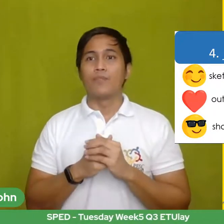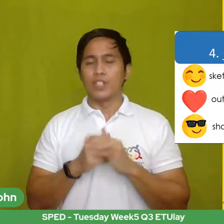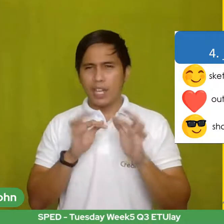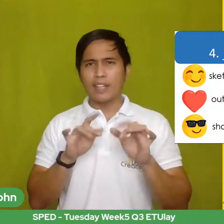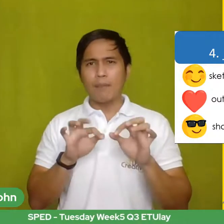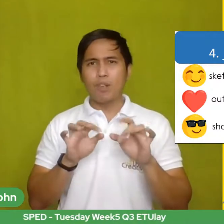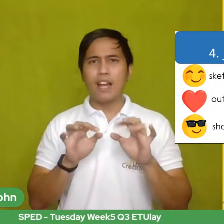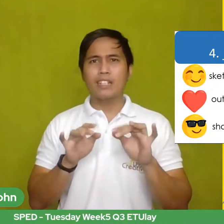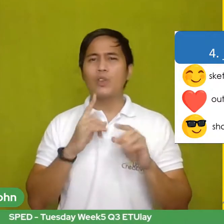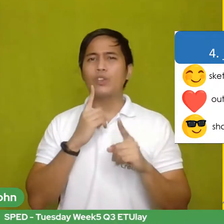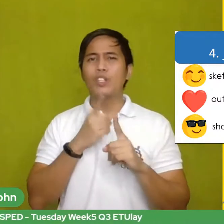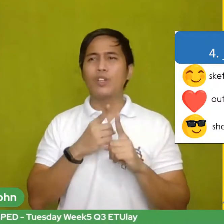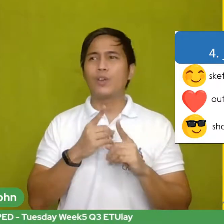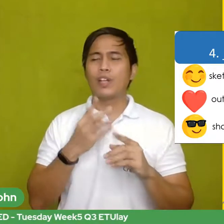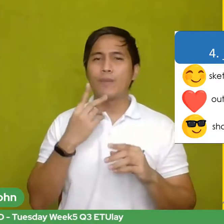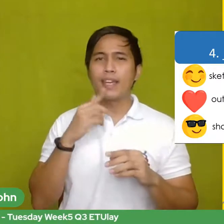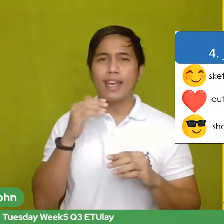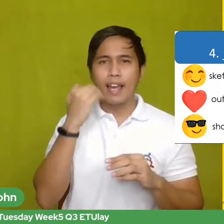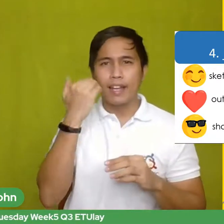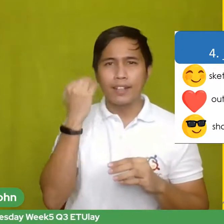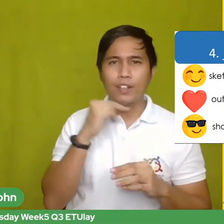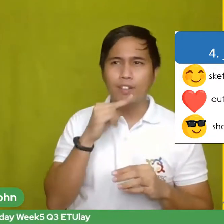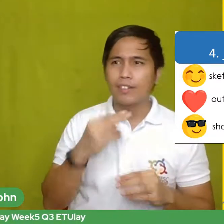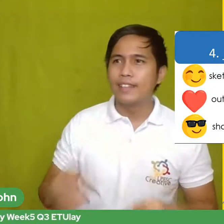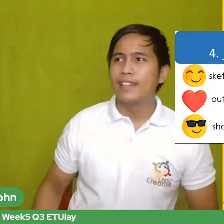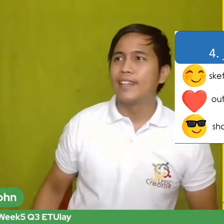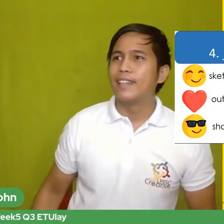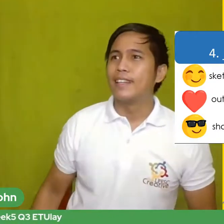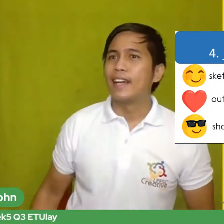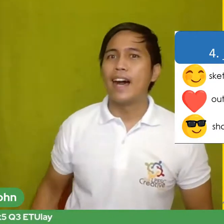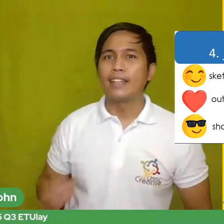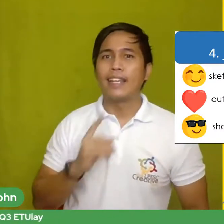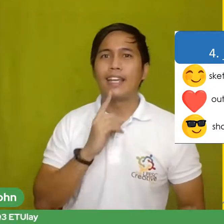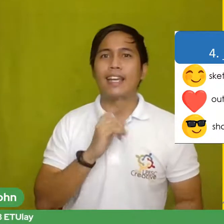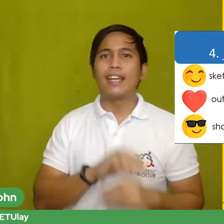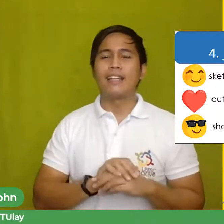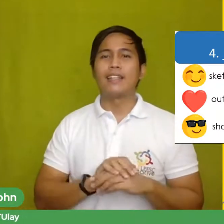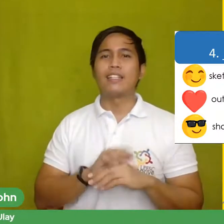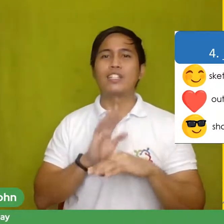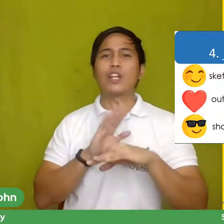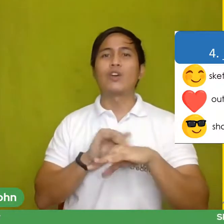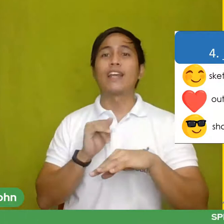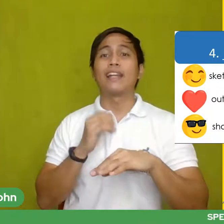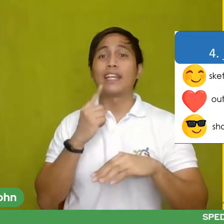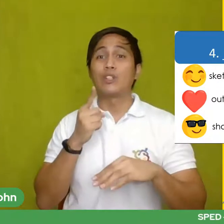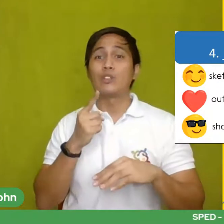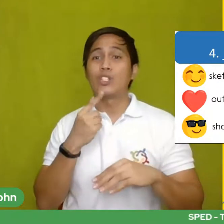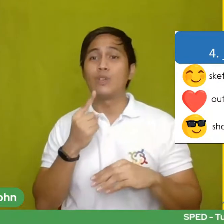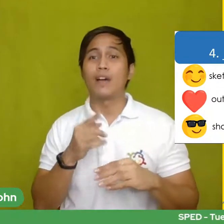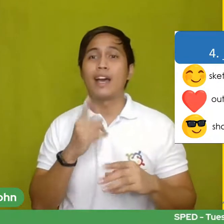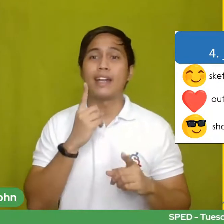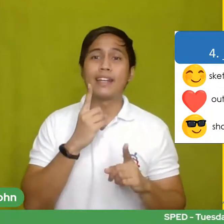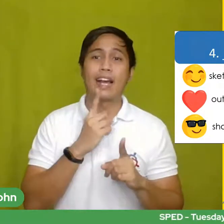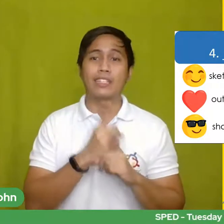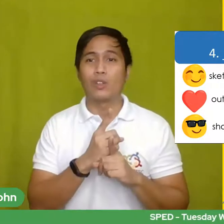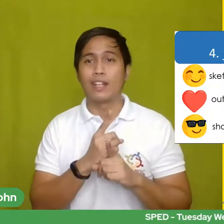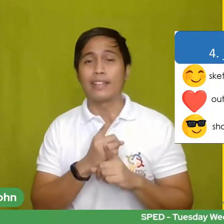Sige, type nyo lang ang sagot ninyo. Kayong mahiya, no? At i-shout out natin kung sino yung mga nakasagot ng